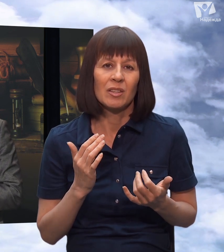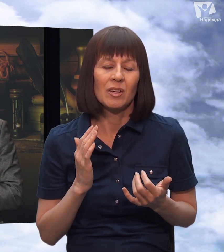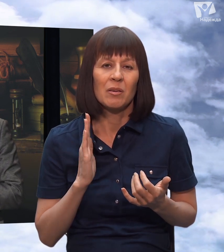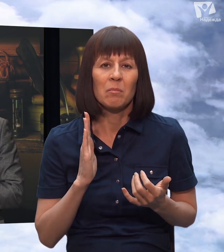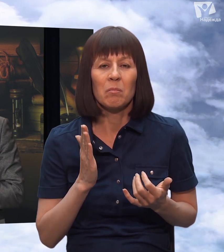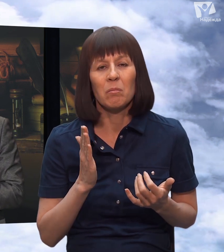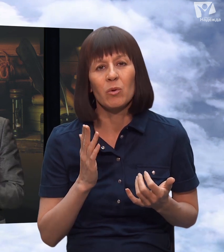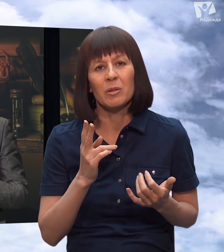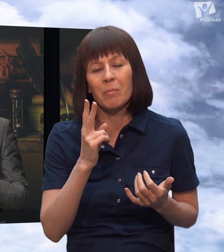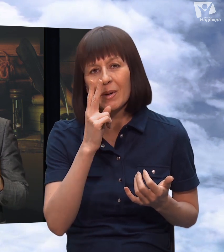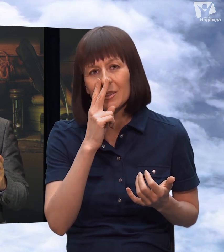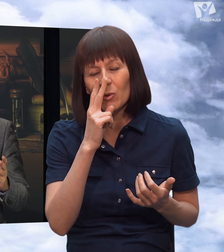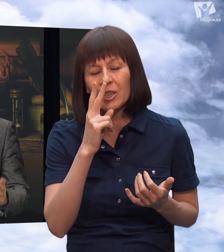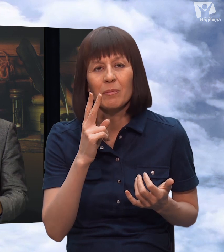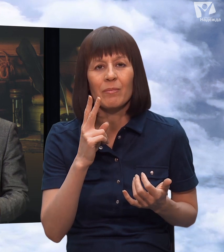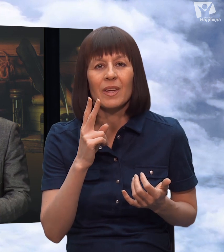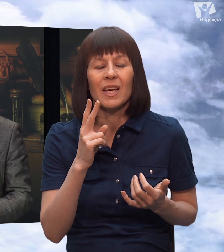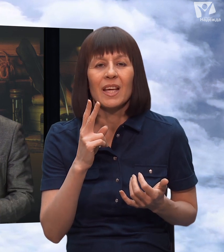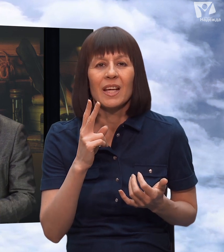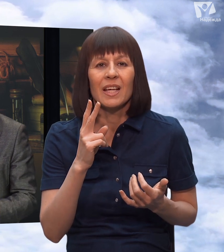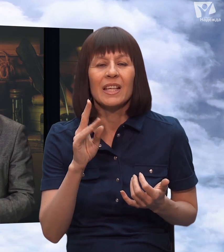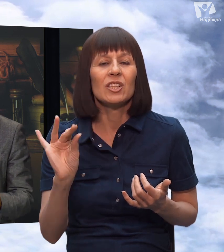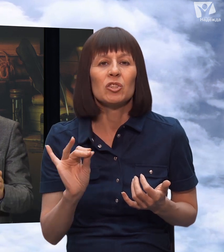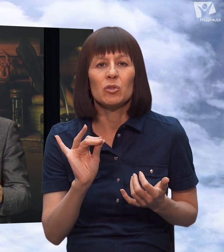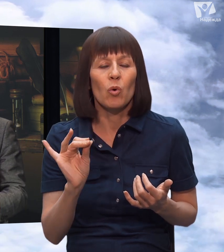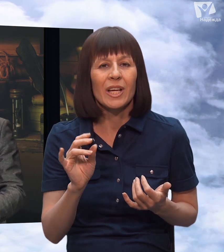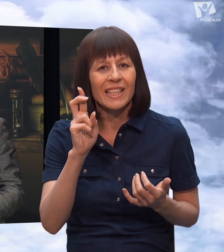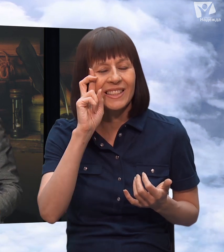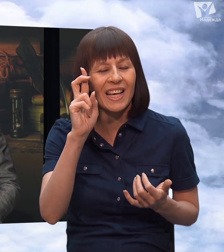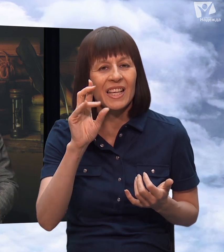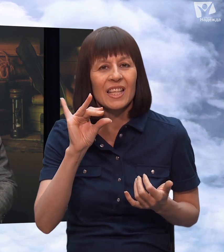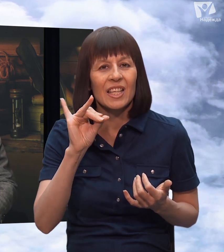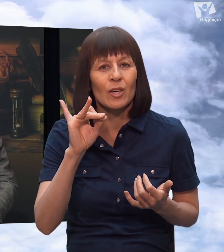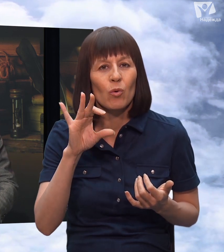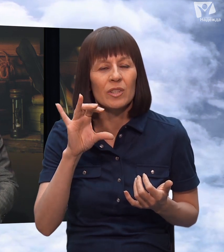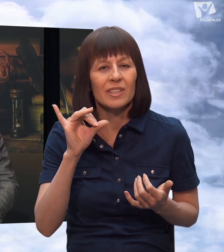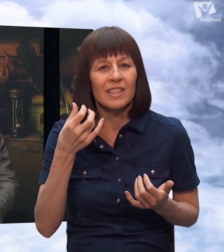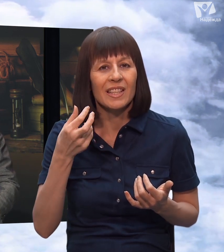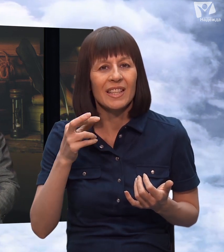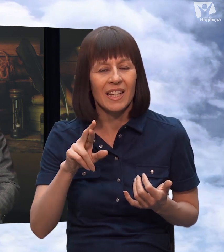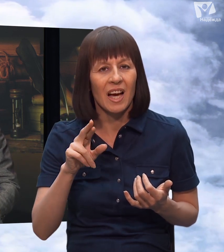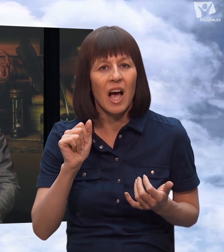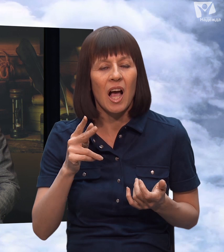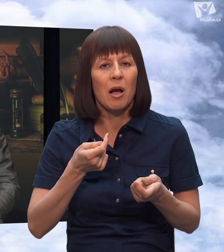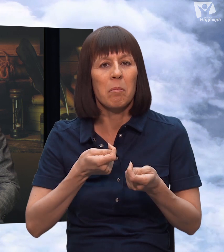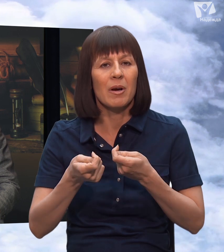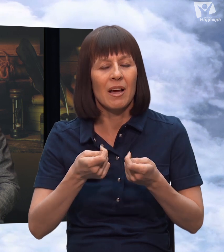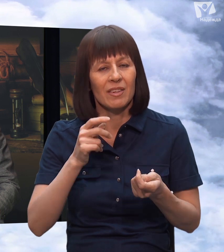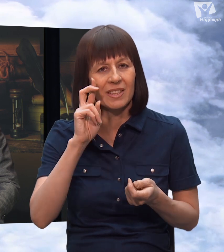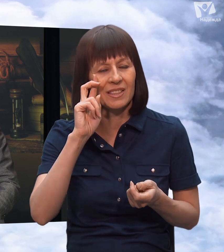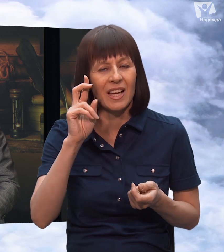времени истории и аси asi его реформы истории его